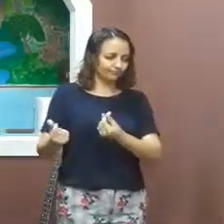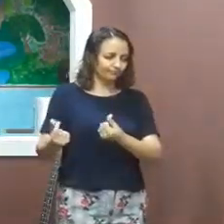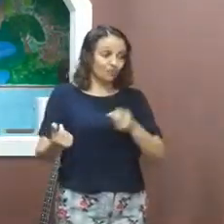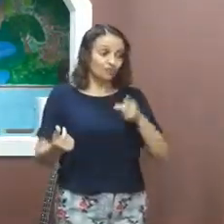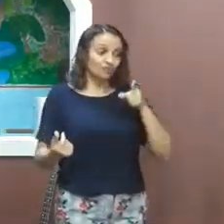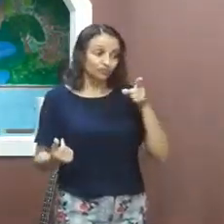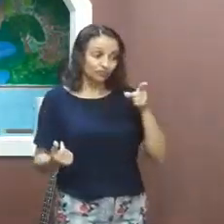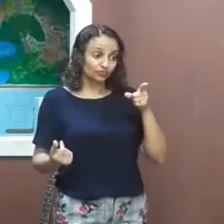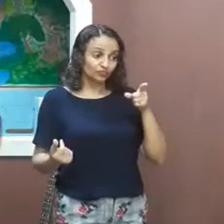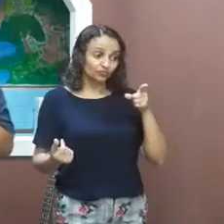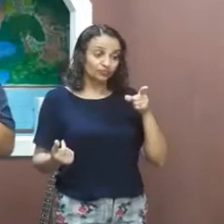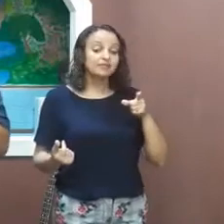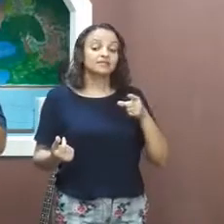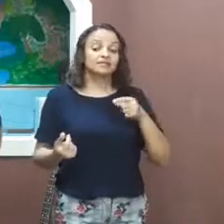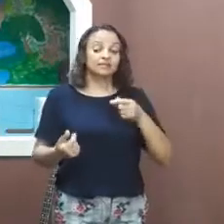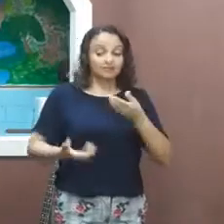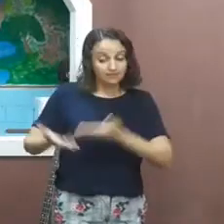servindo a Mamon.